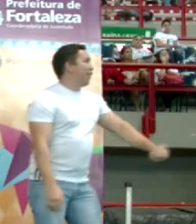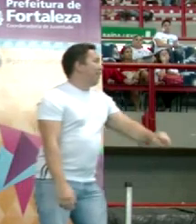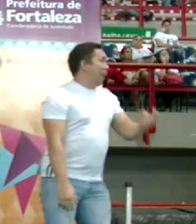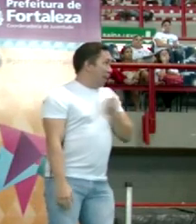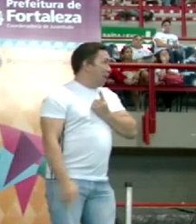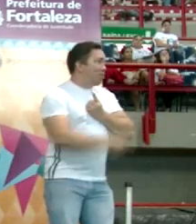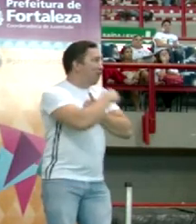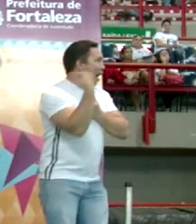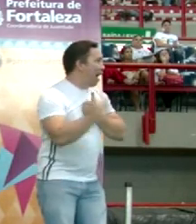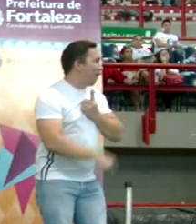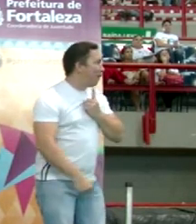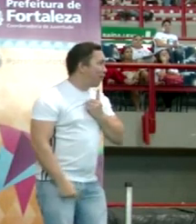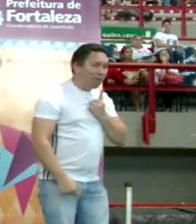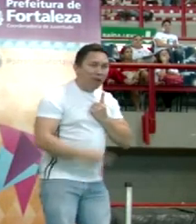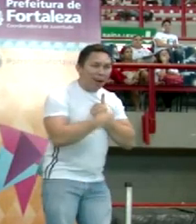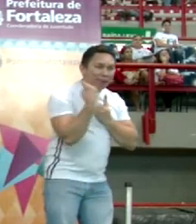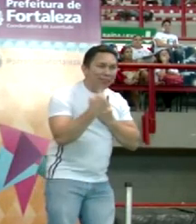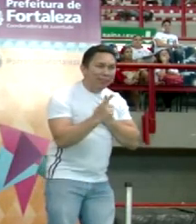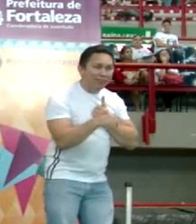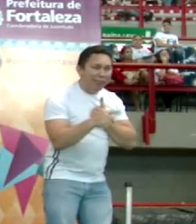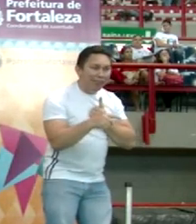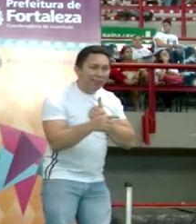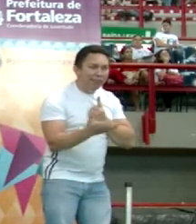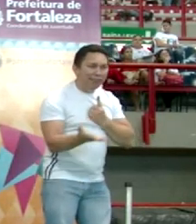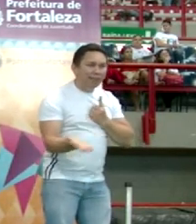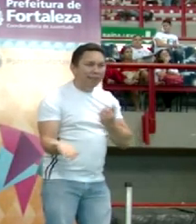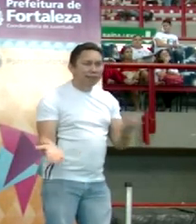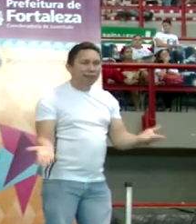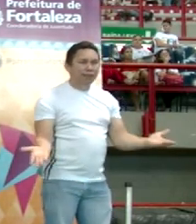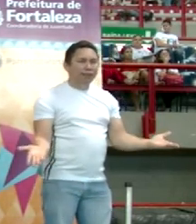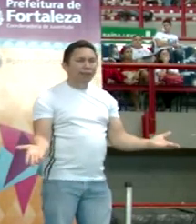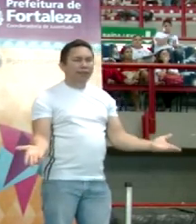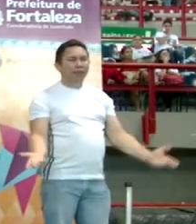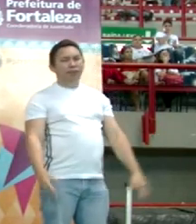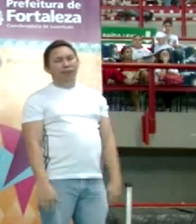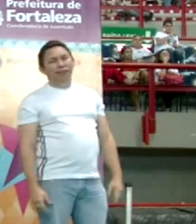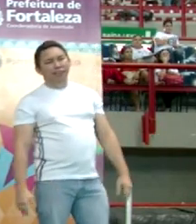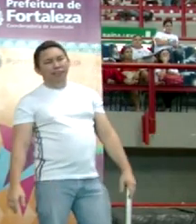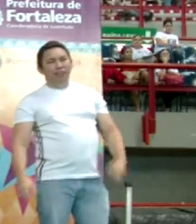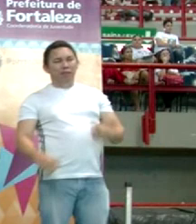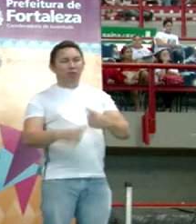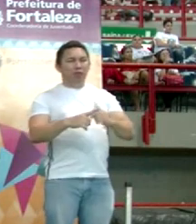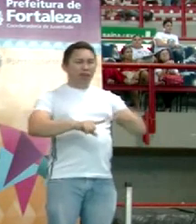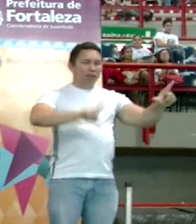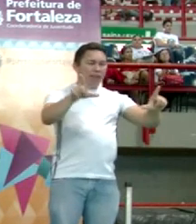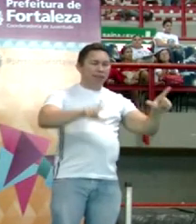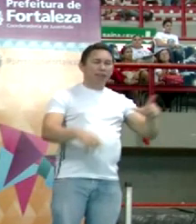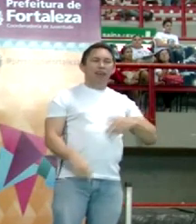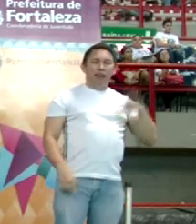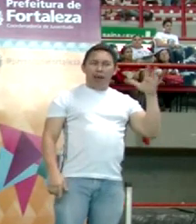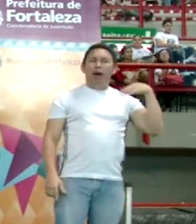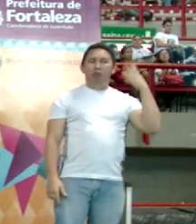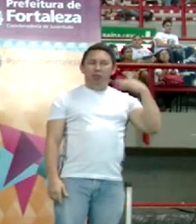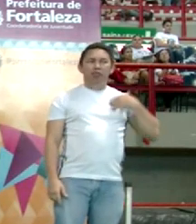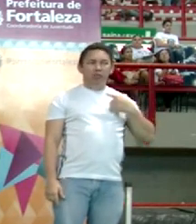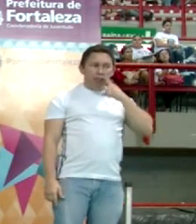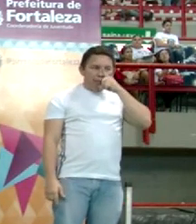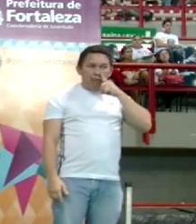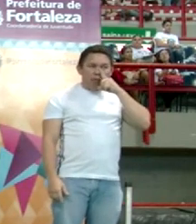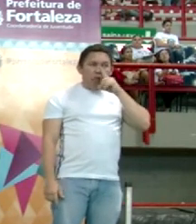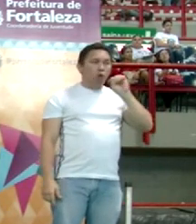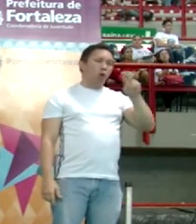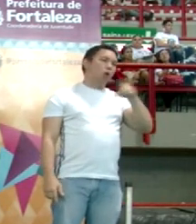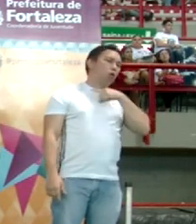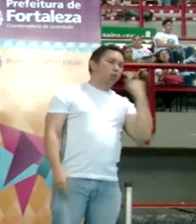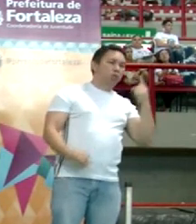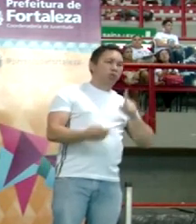Santo? Esse jeito. Porque quando toca essa música das duas uma, né? Ou morreu